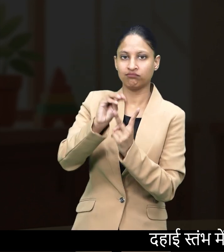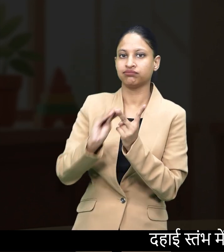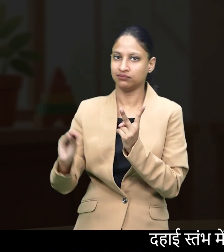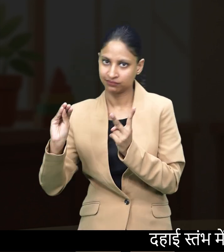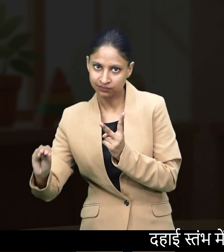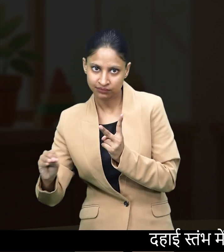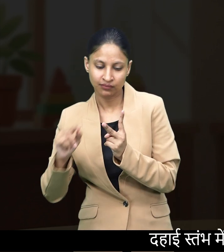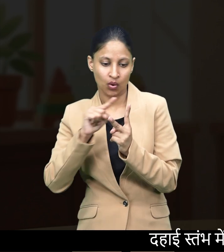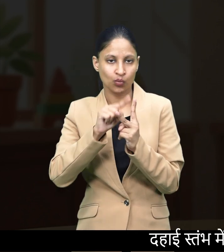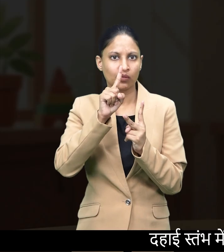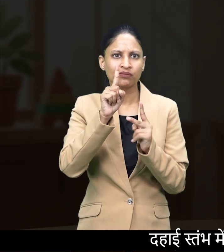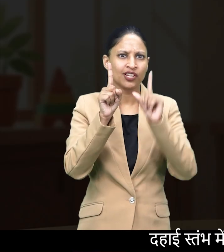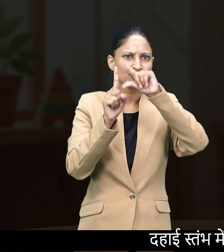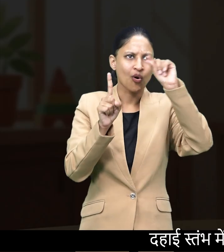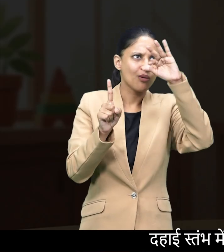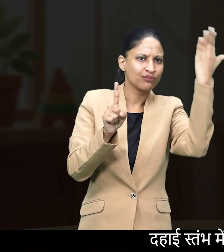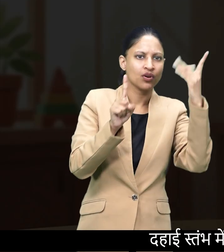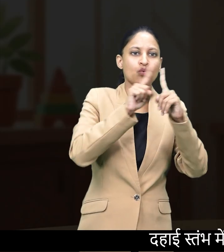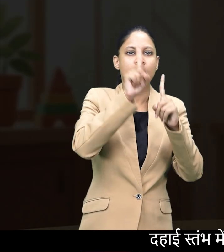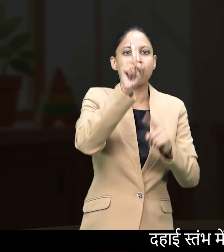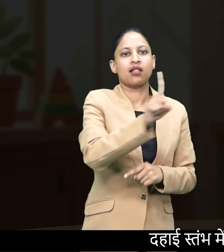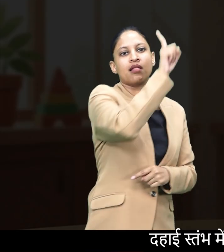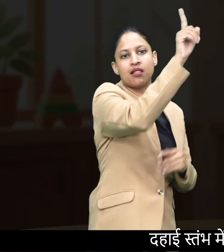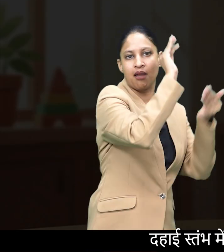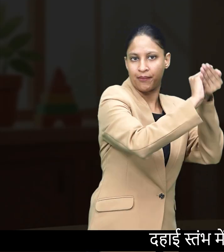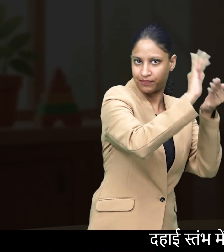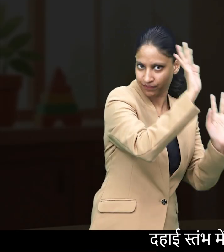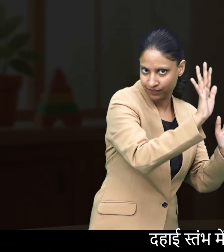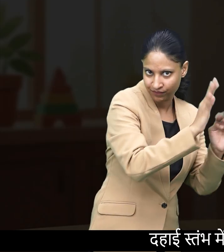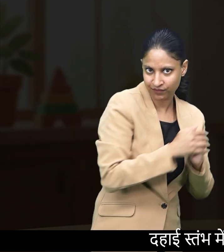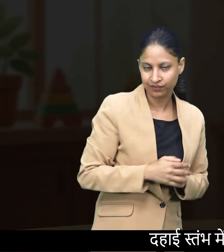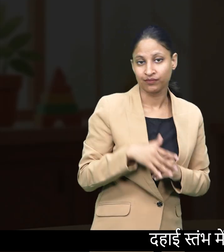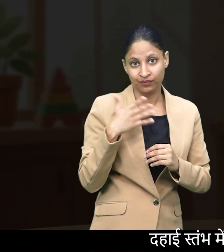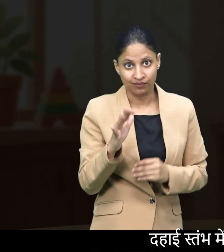दहाई स्तंभ में 2 लिखें और 1 को सैकड़ा पर हासिल लें।